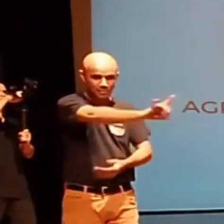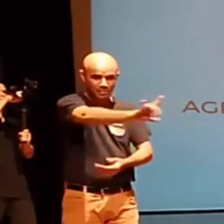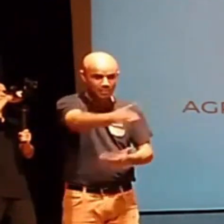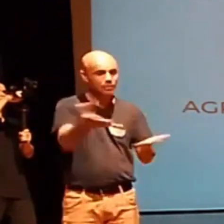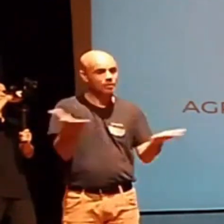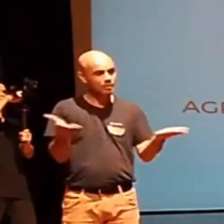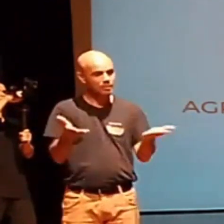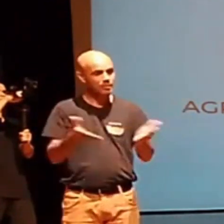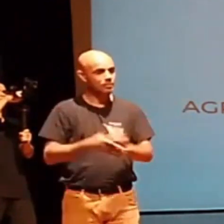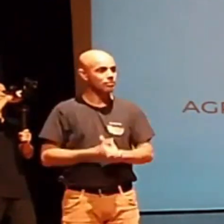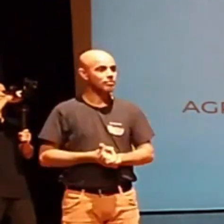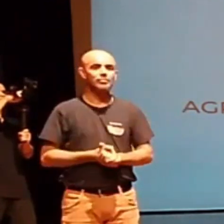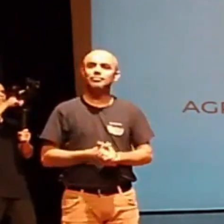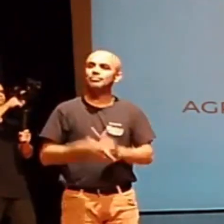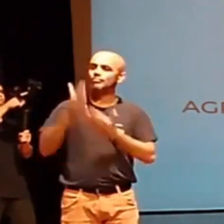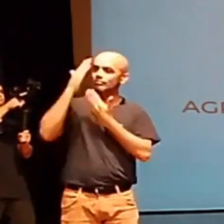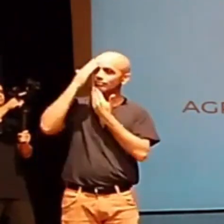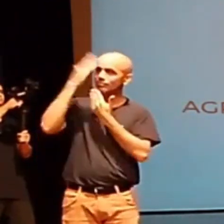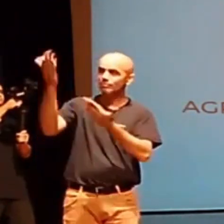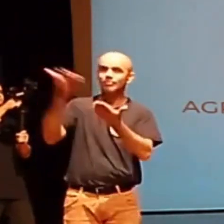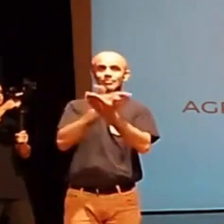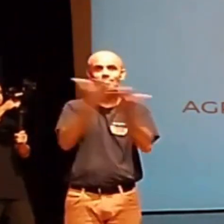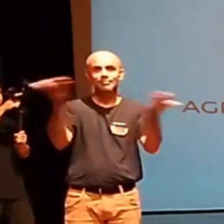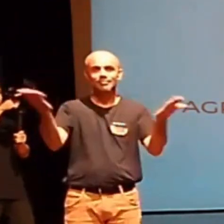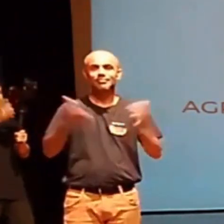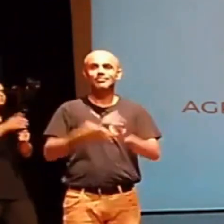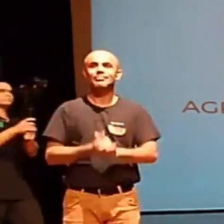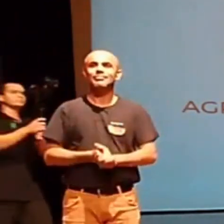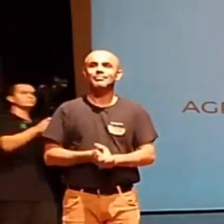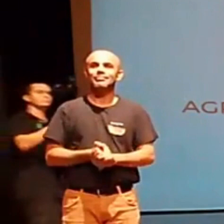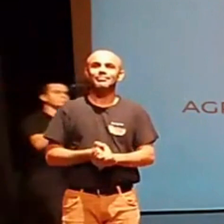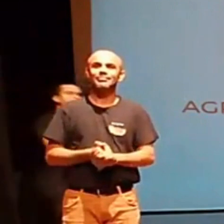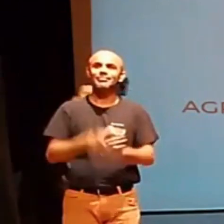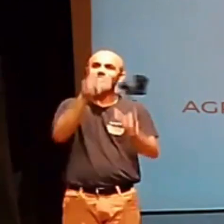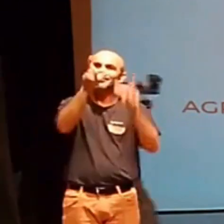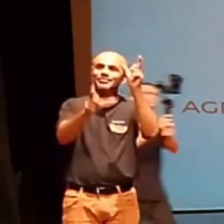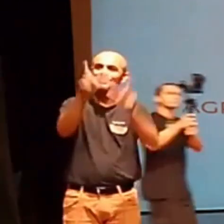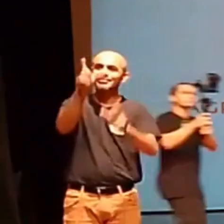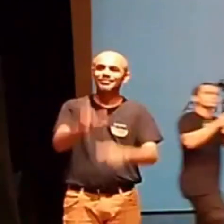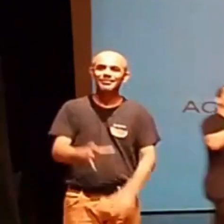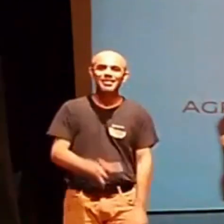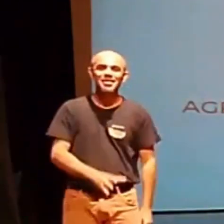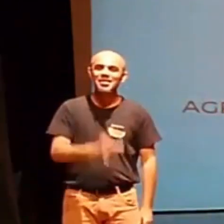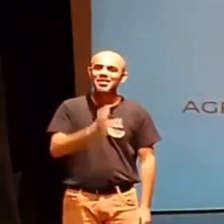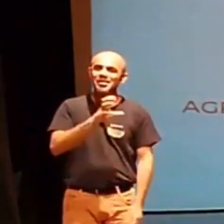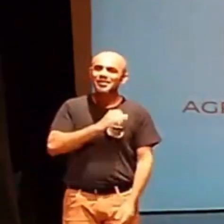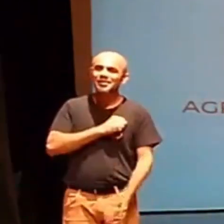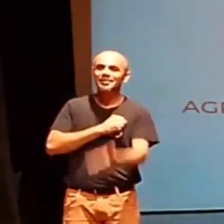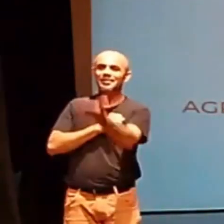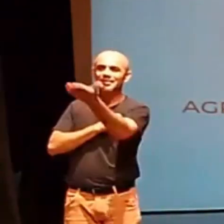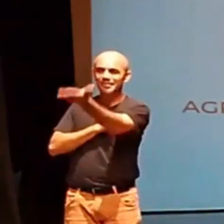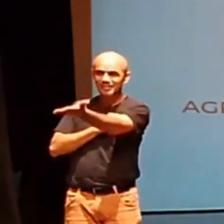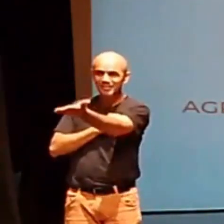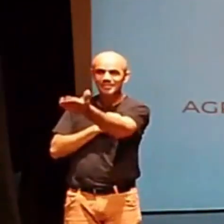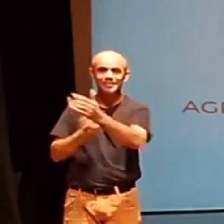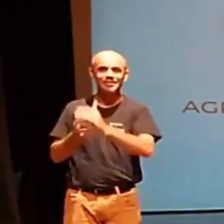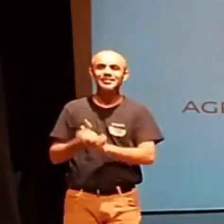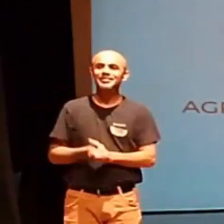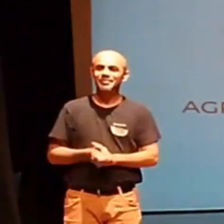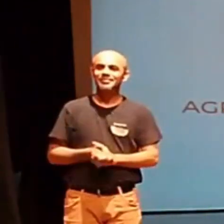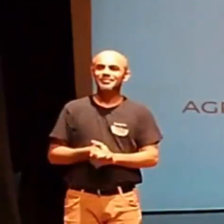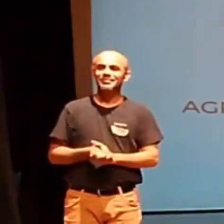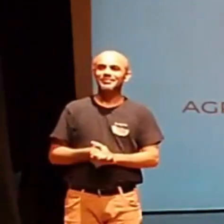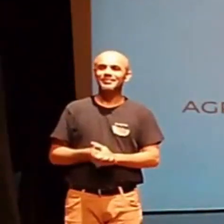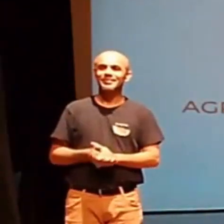aqui hoje e obrigada a vocês. As pessoas que eu mais amo na vida estão sentadas aqui nessas